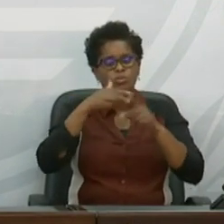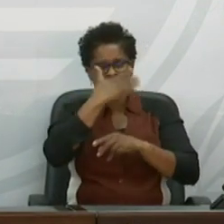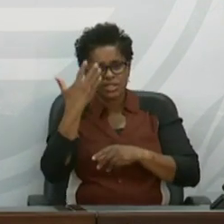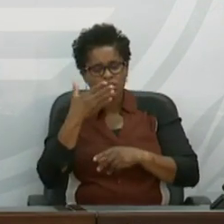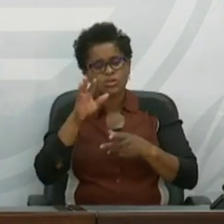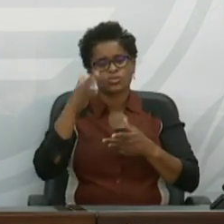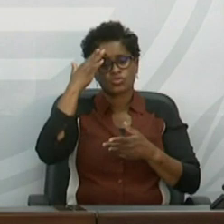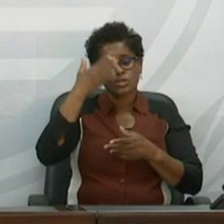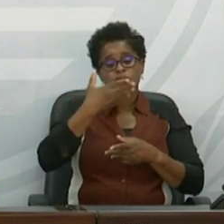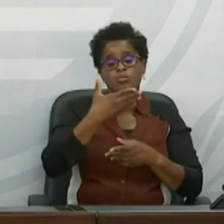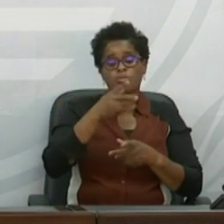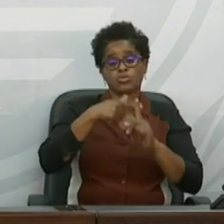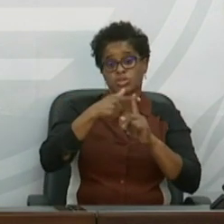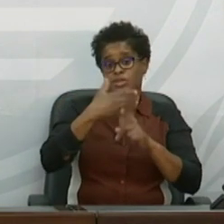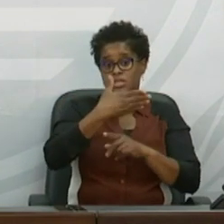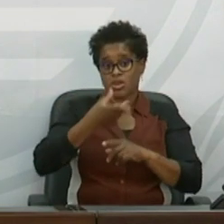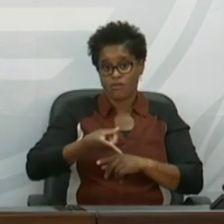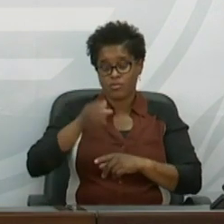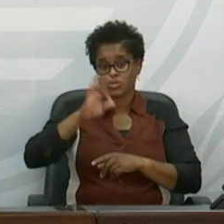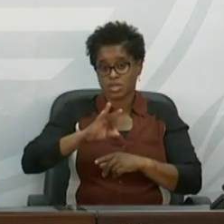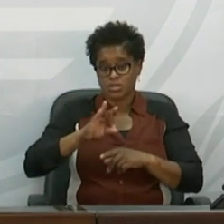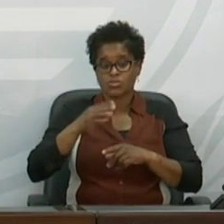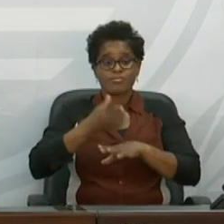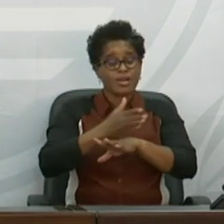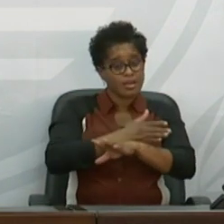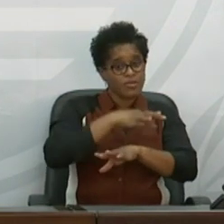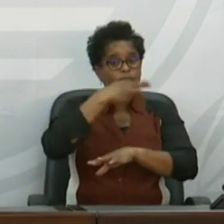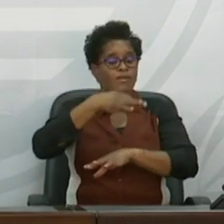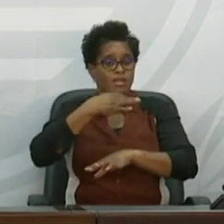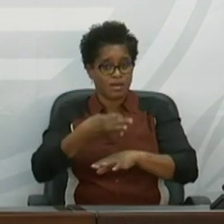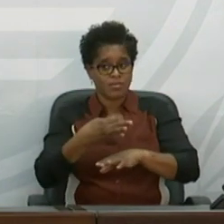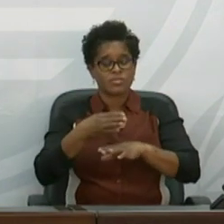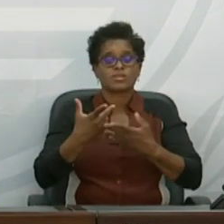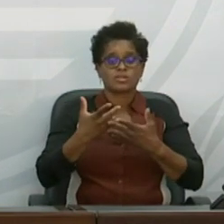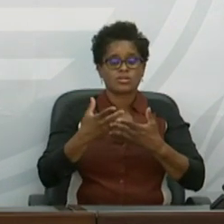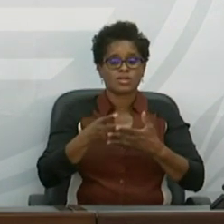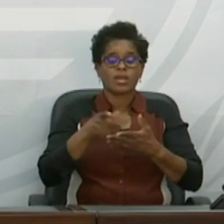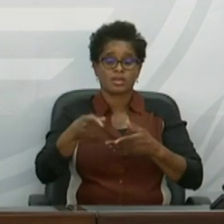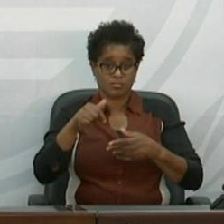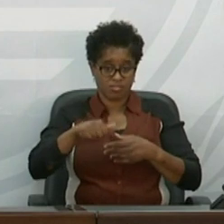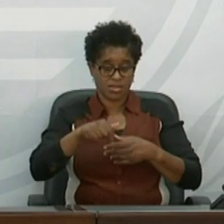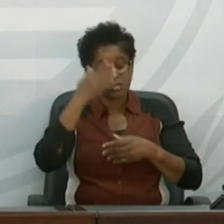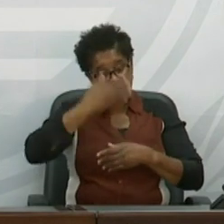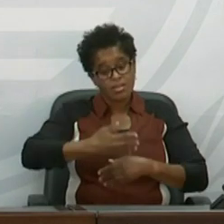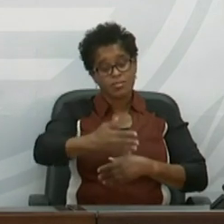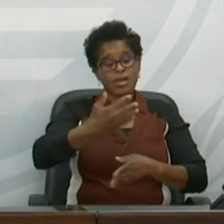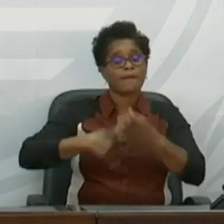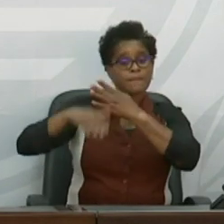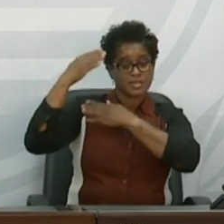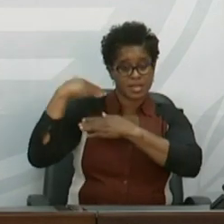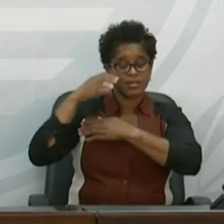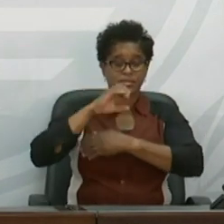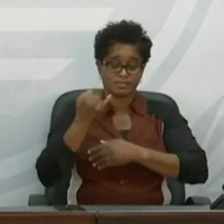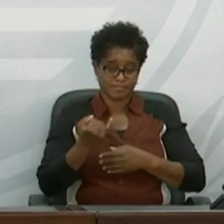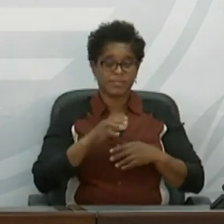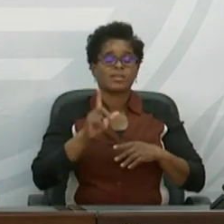de 19%. Como nós já tínhamos referido na conferência de imprensa da semana passada,